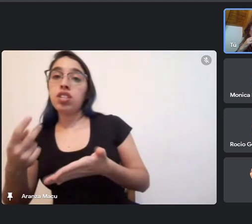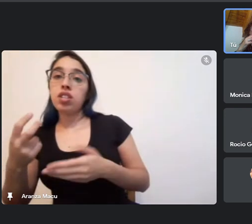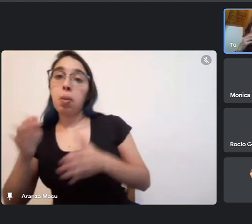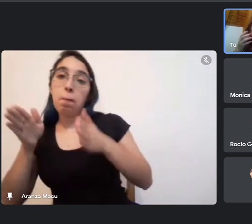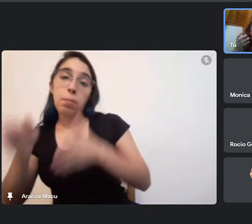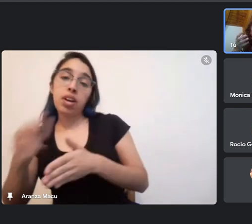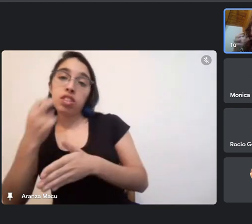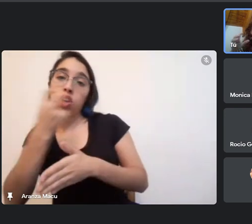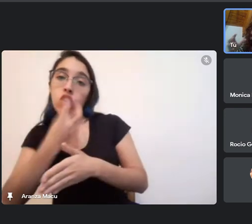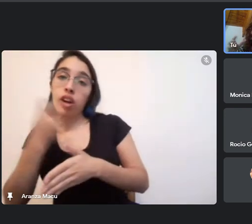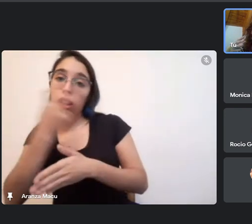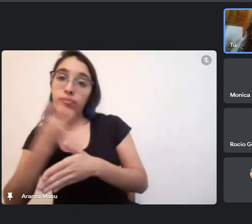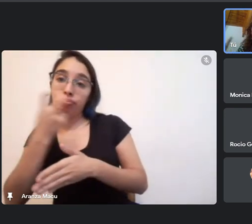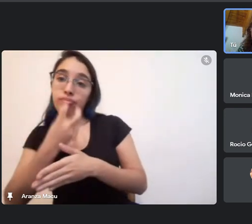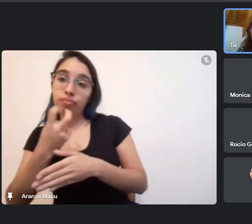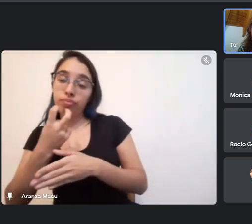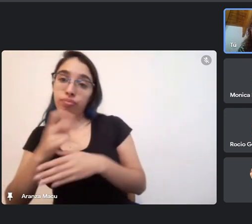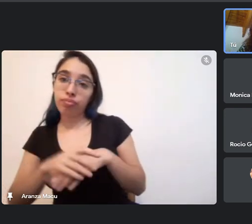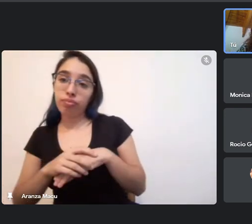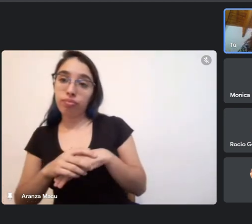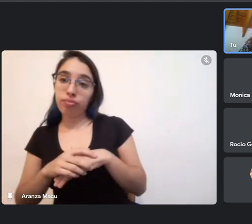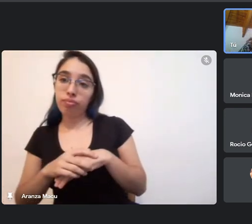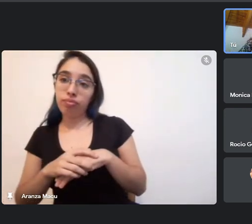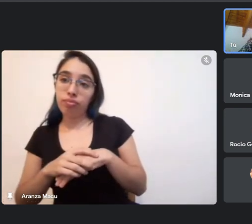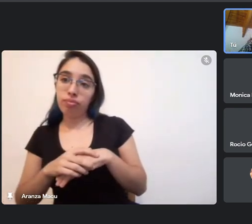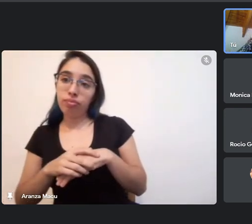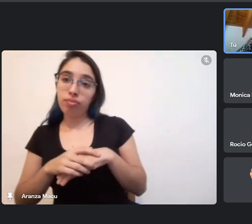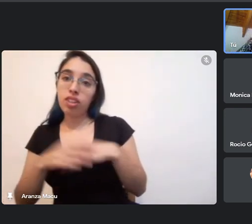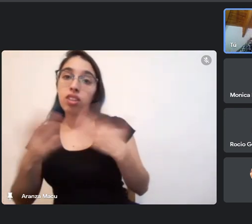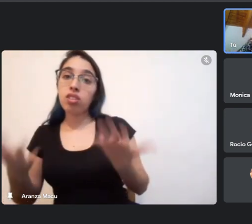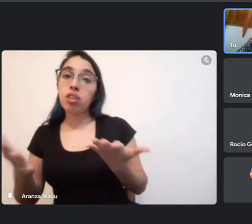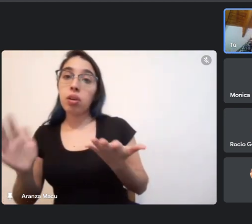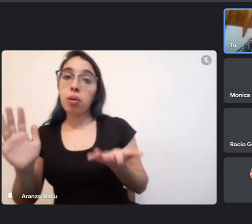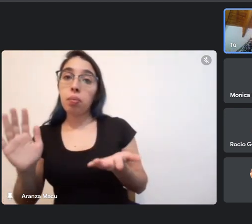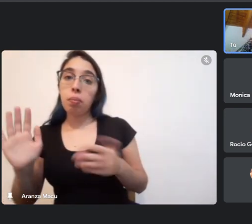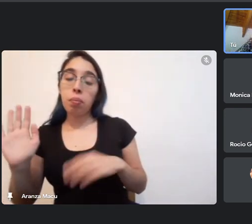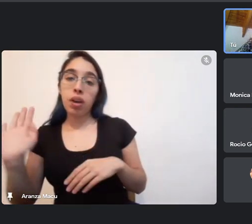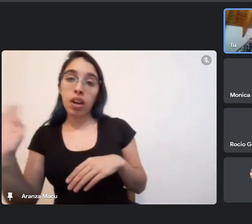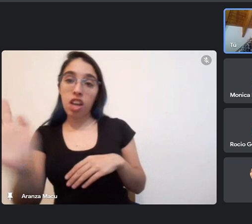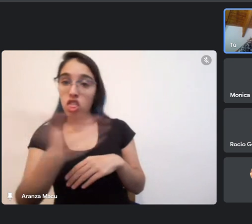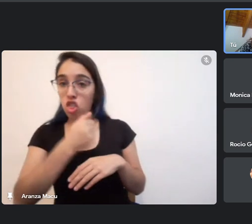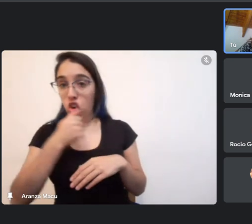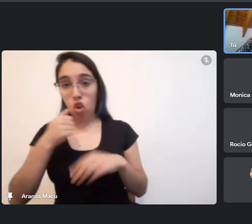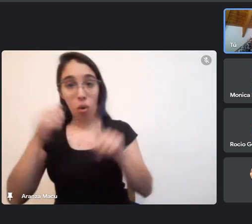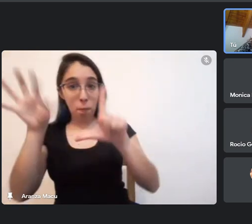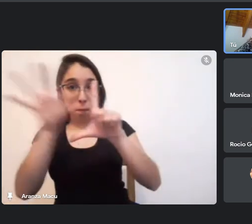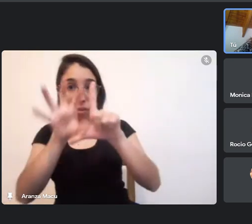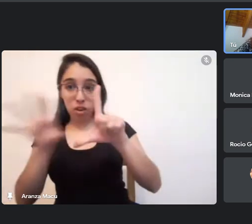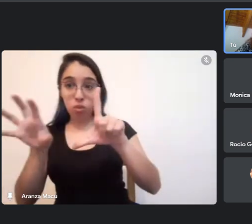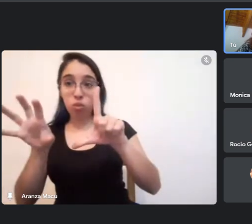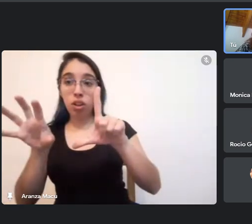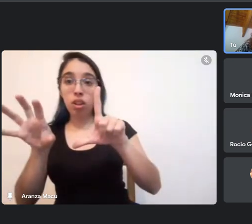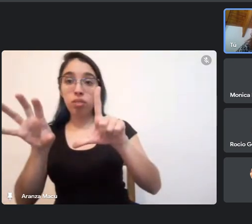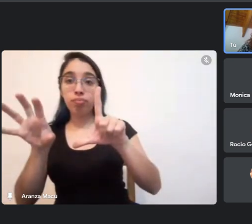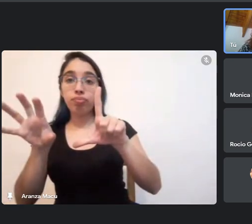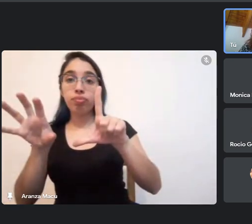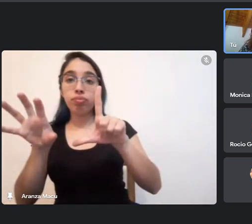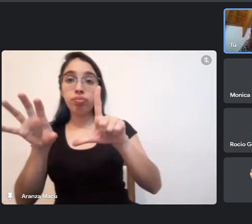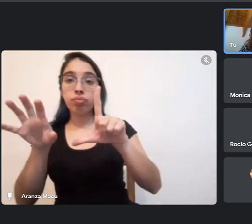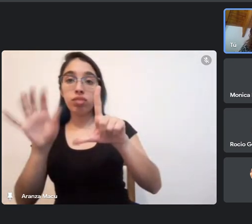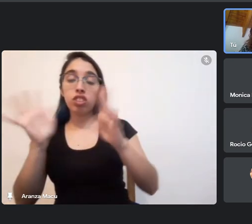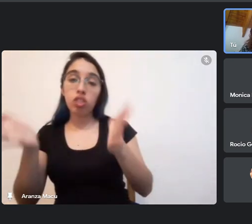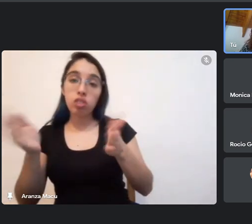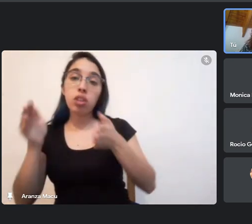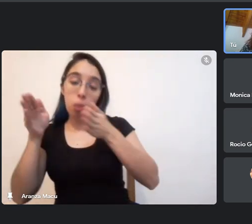Así que bueno, para que sea para todo el mundo virtual, va a ser oral. ¿Por qué? Porque